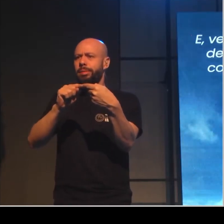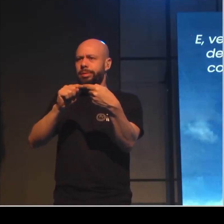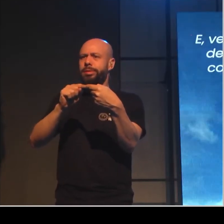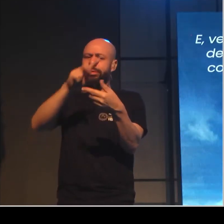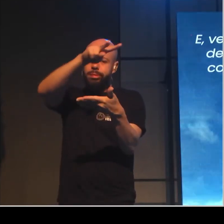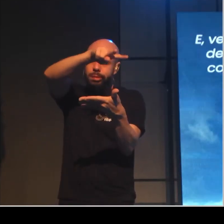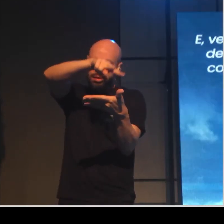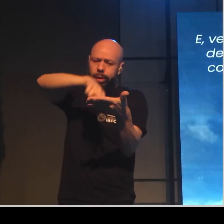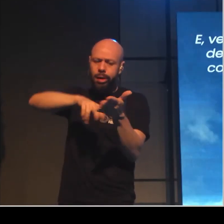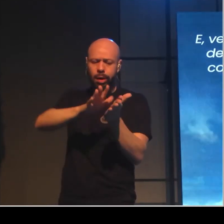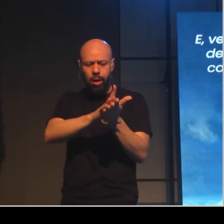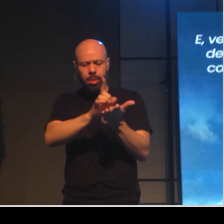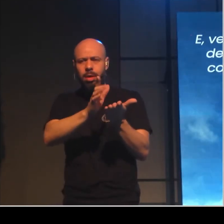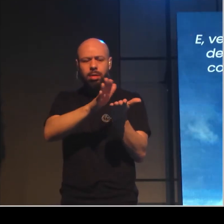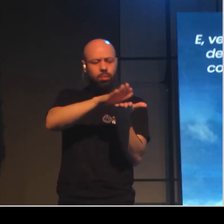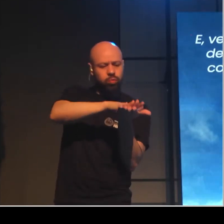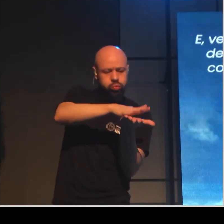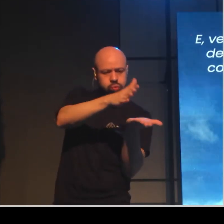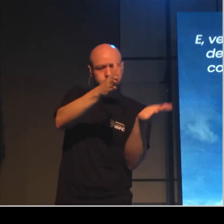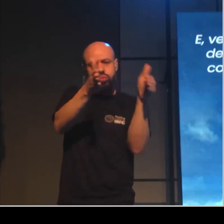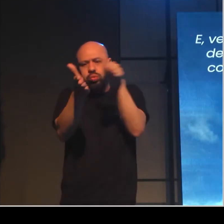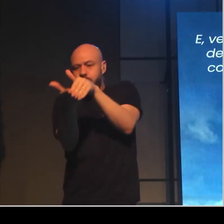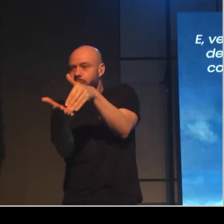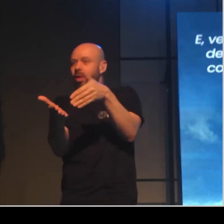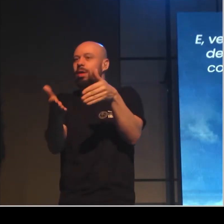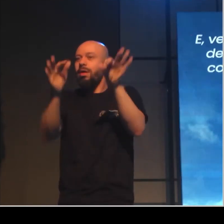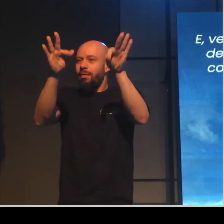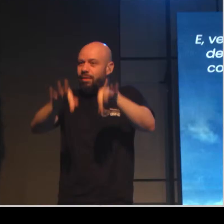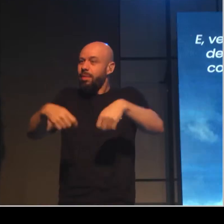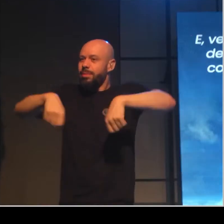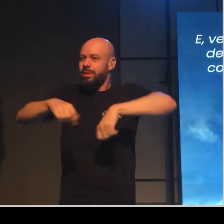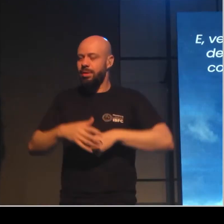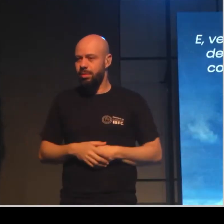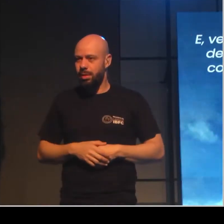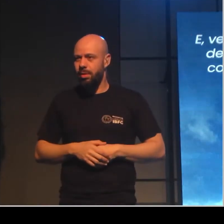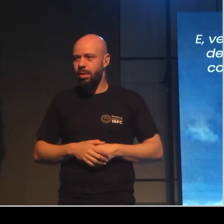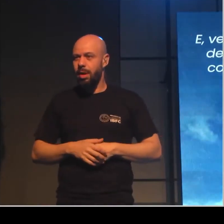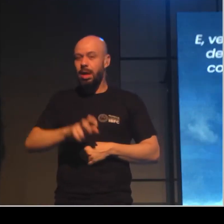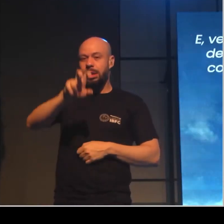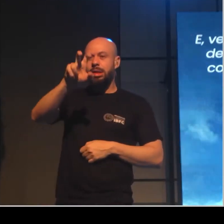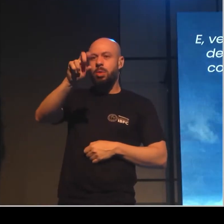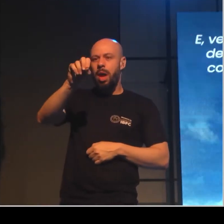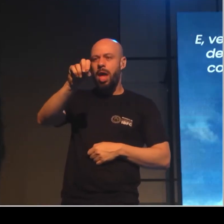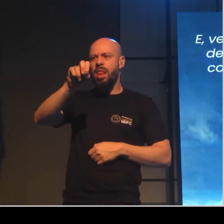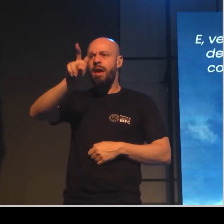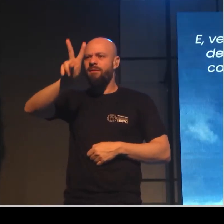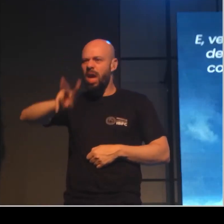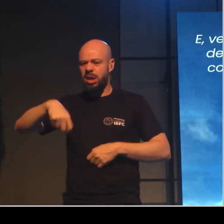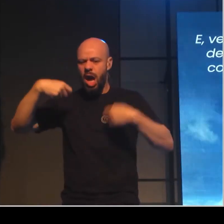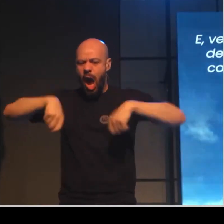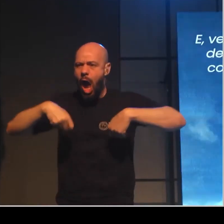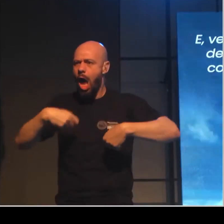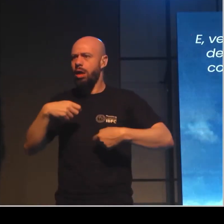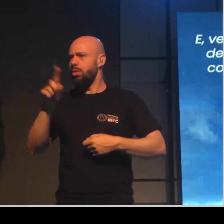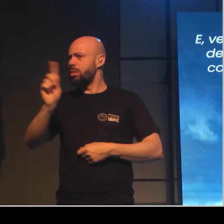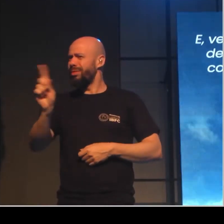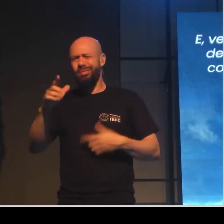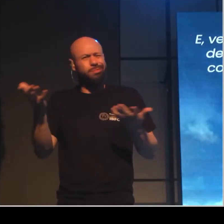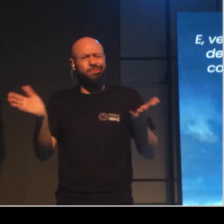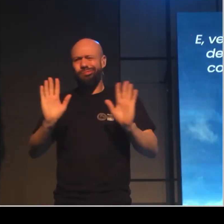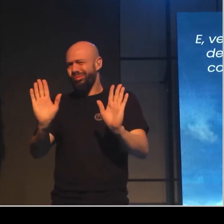Bíblia toda uma vez na vida. Meu Deus, eu não estou dizendo que você precisa ler 50 vezes. Eu fiz um ato fúnebre agora, dia desses, de um irmão aqui da